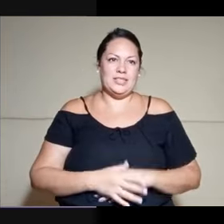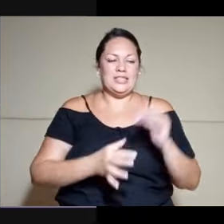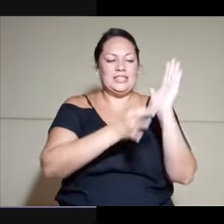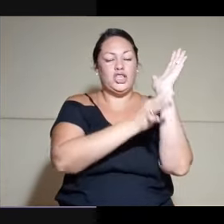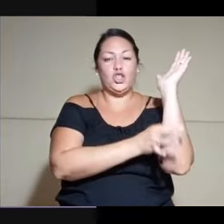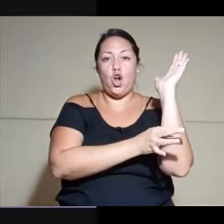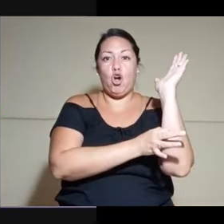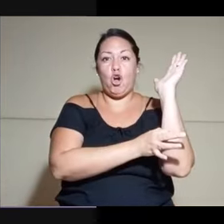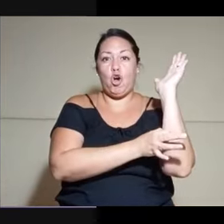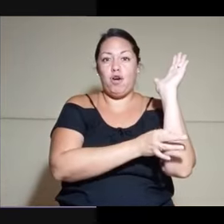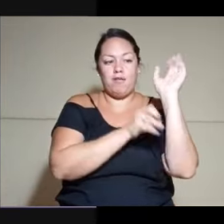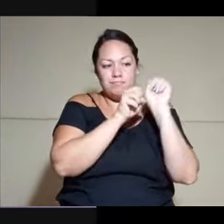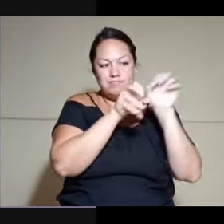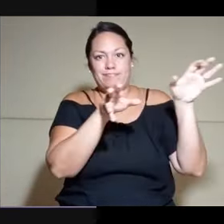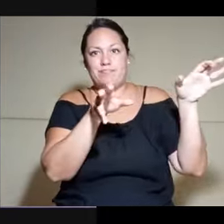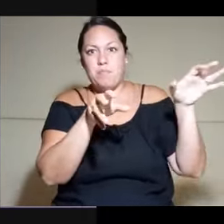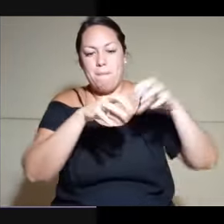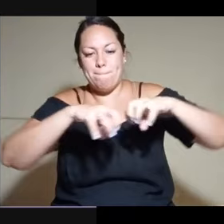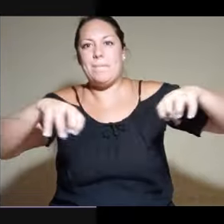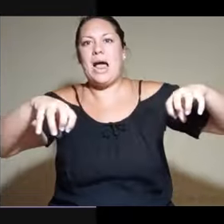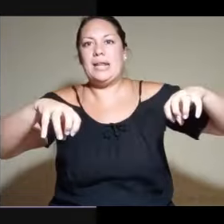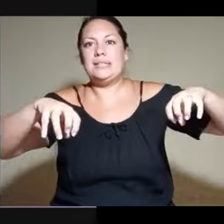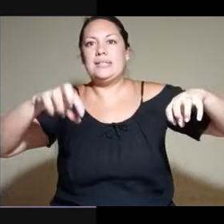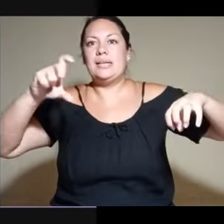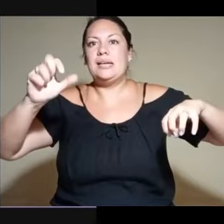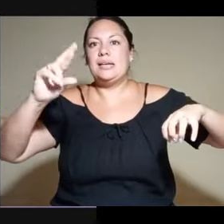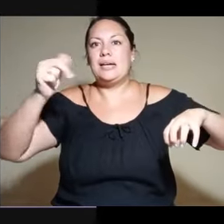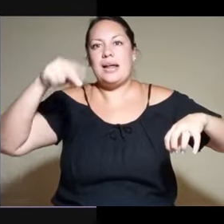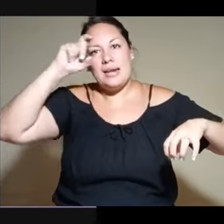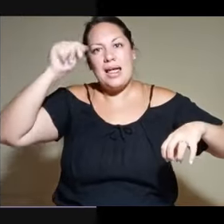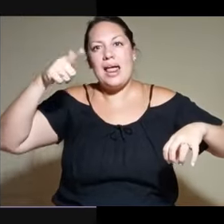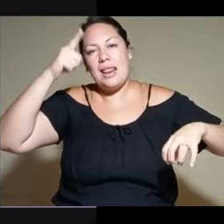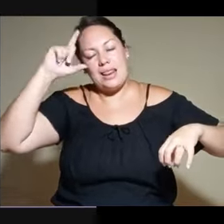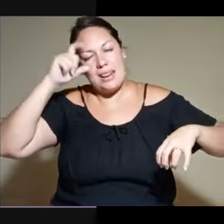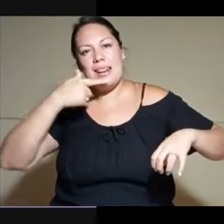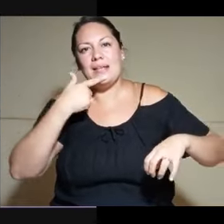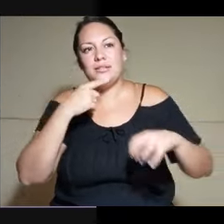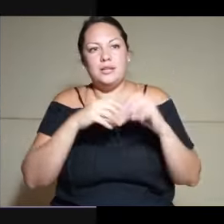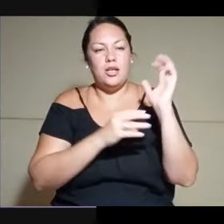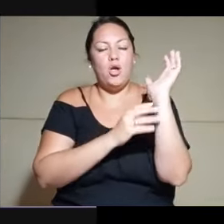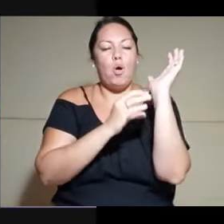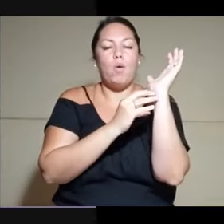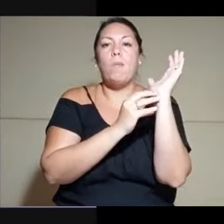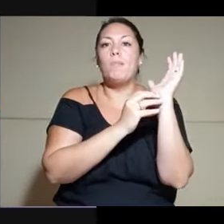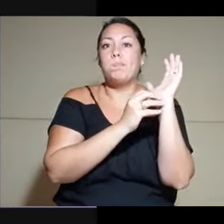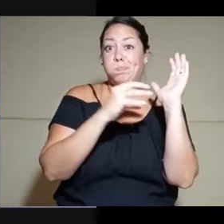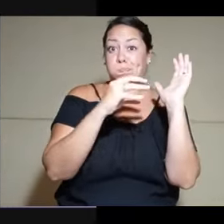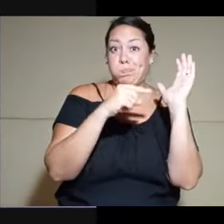raquídeos. Bueno, hoy vamos a estudiar los pares craneales. Porque si hablamos de tronco encefálico tenemos que hablar de pares craneales porque nacen casi todos de